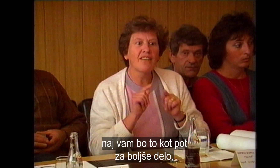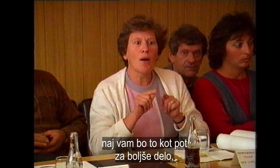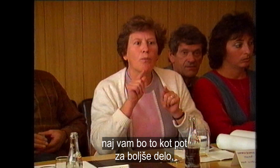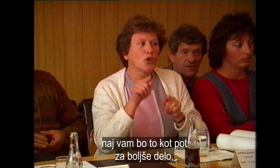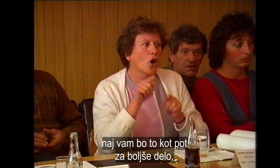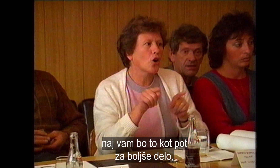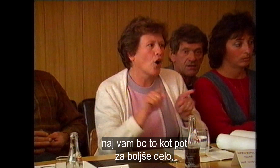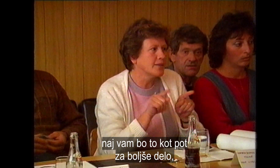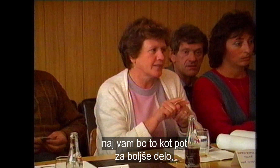vam bo to